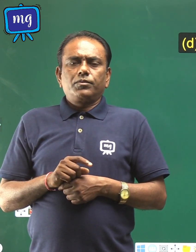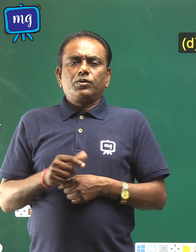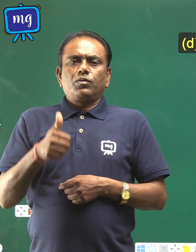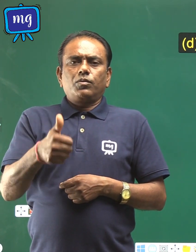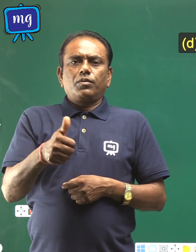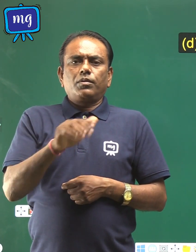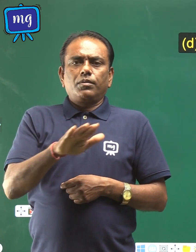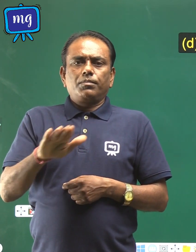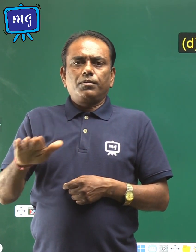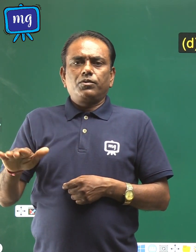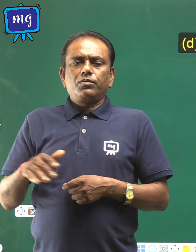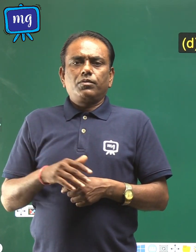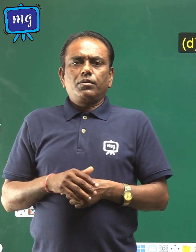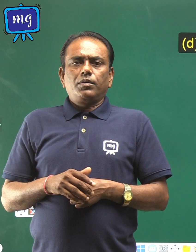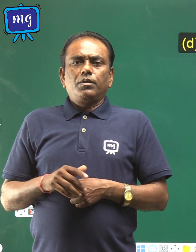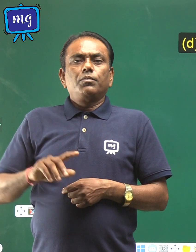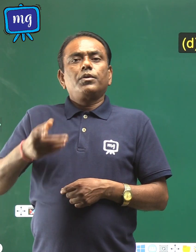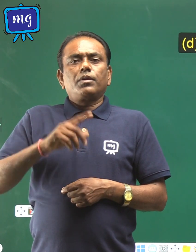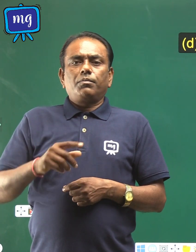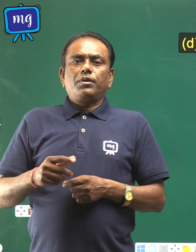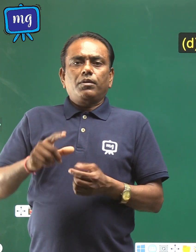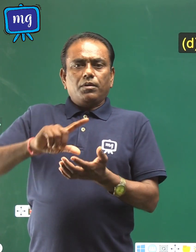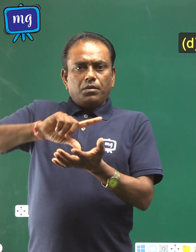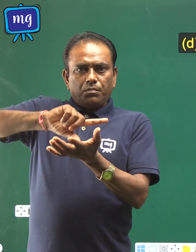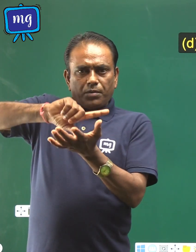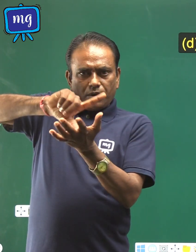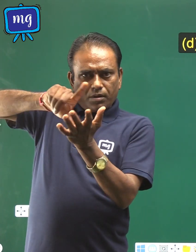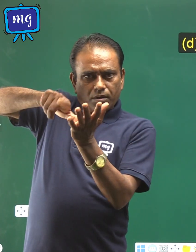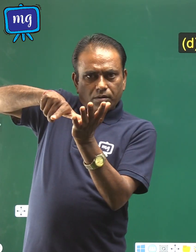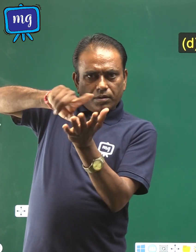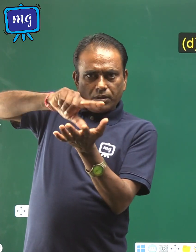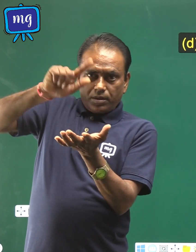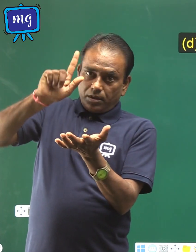ठीक है बच्चों, फिर हमने प्रकार की एक नोक